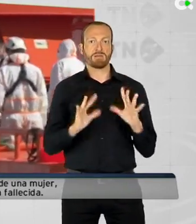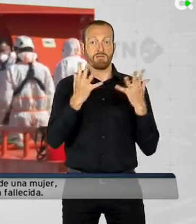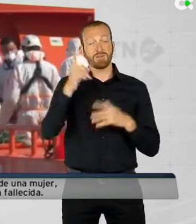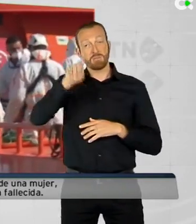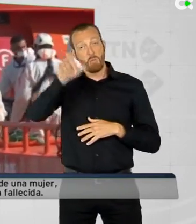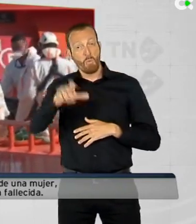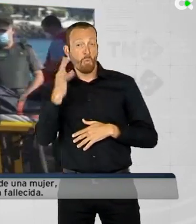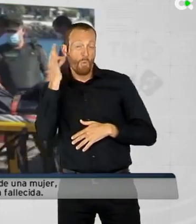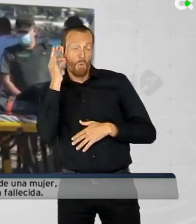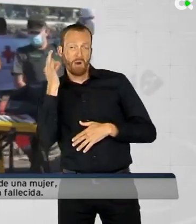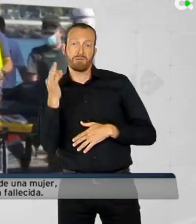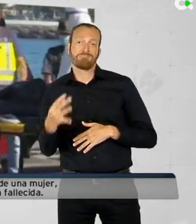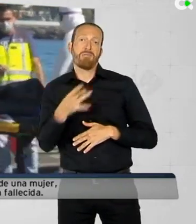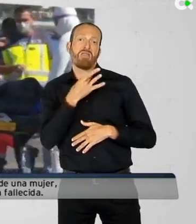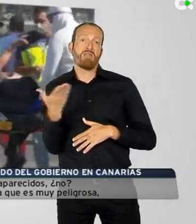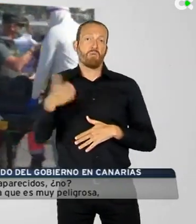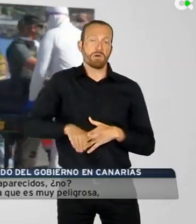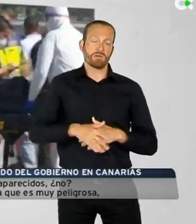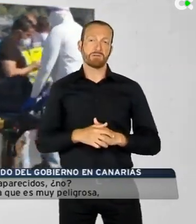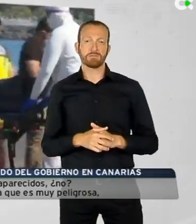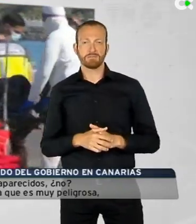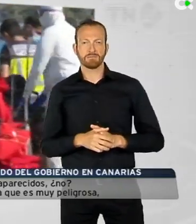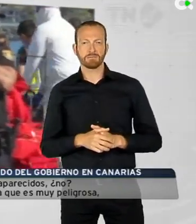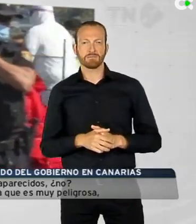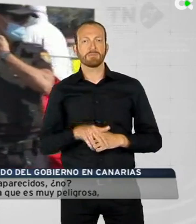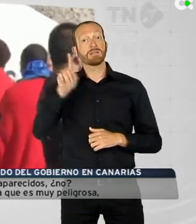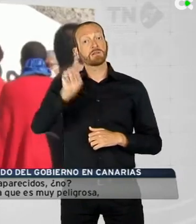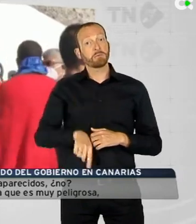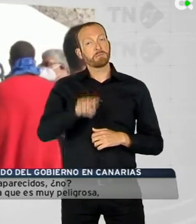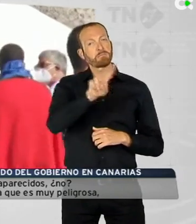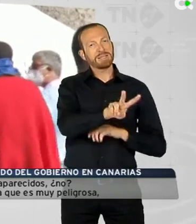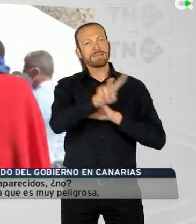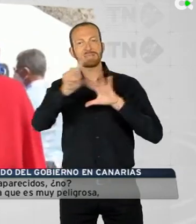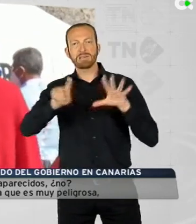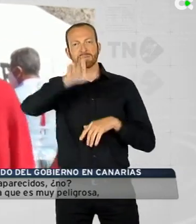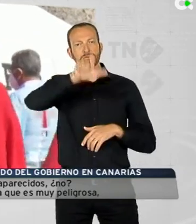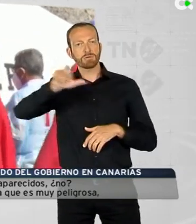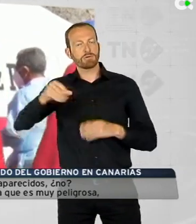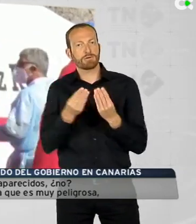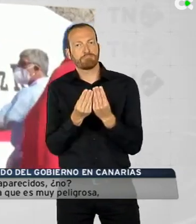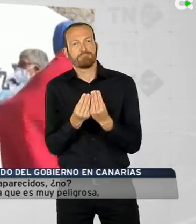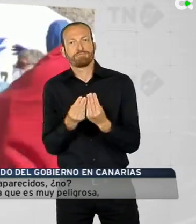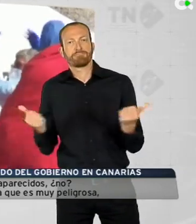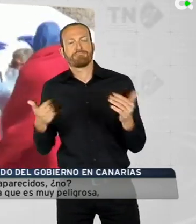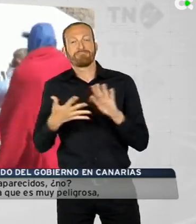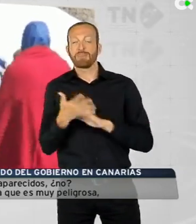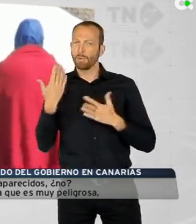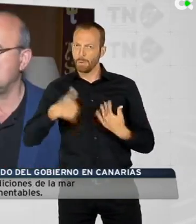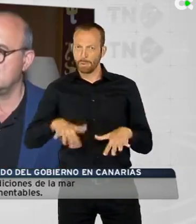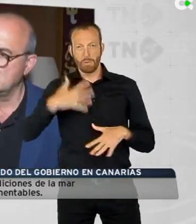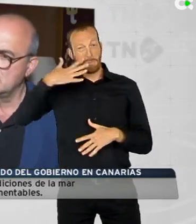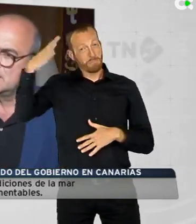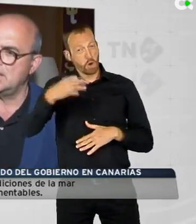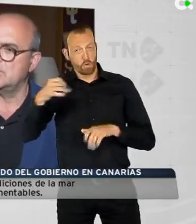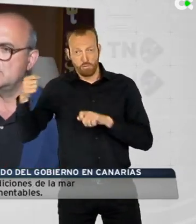agua el cuerpo de una mujer, pero ya fallecida. Y hay 26 desaparecidos, ¿no? Volvemos a una ruta que es muy peligrosa,